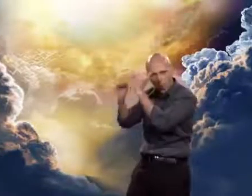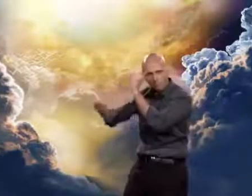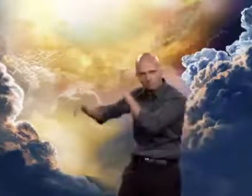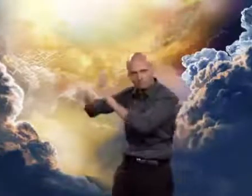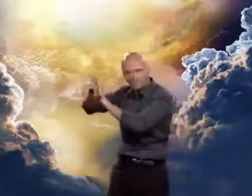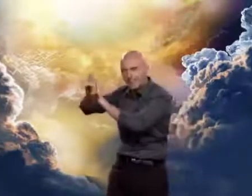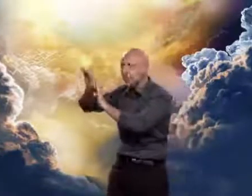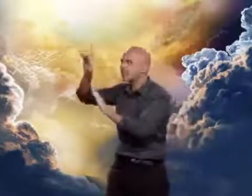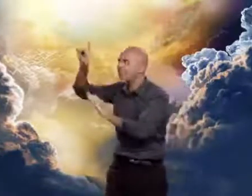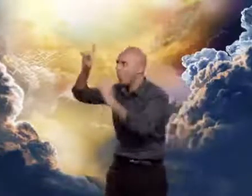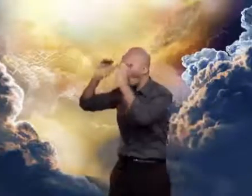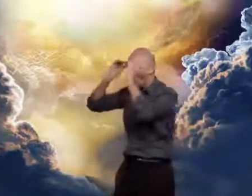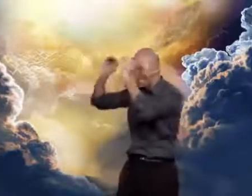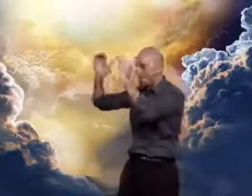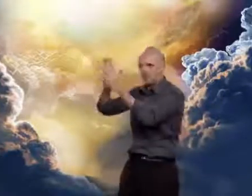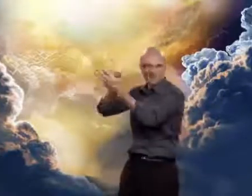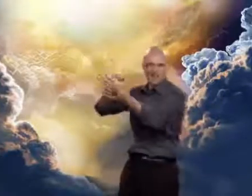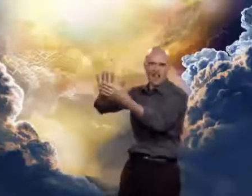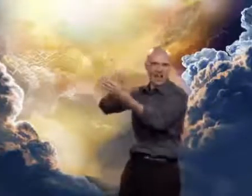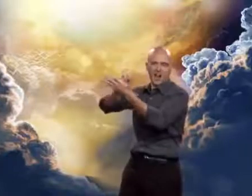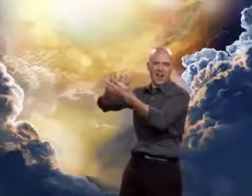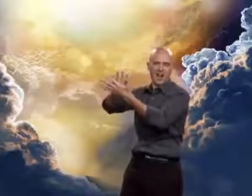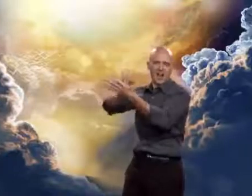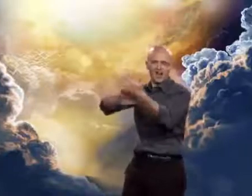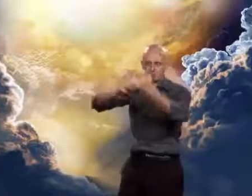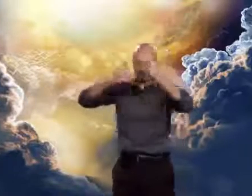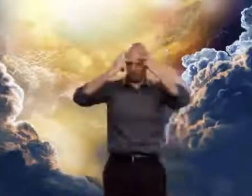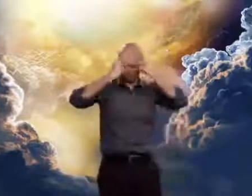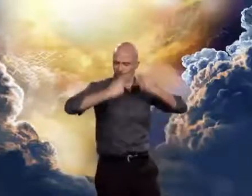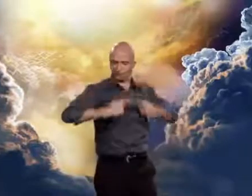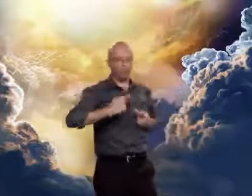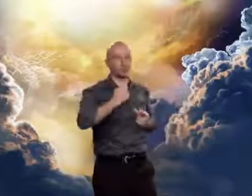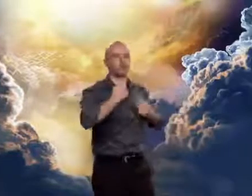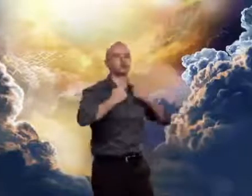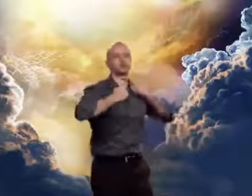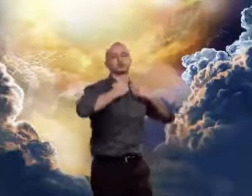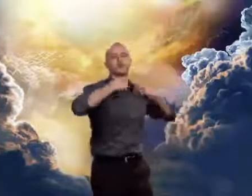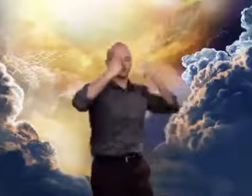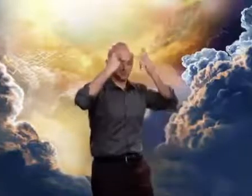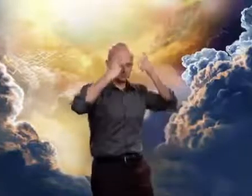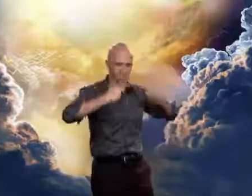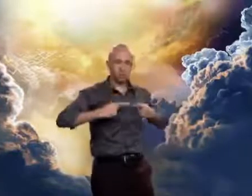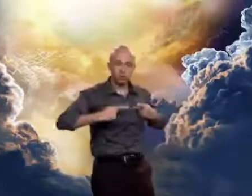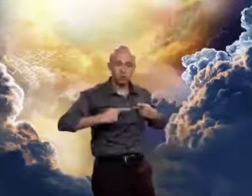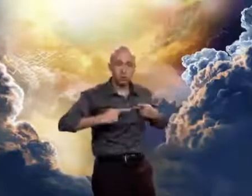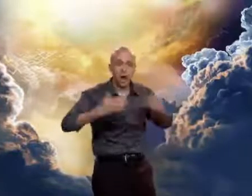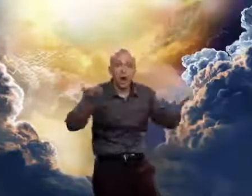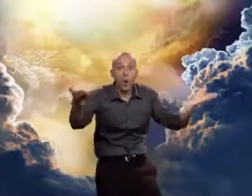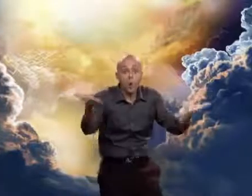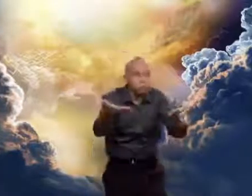poderá livrar essas pessoas. Todos os que alimentam um pecado conhecido estão atraindo as tentações de